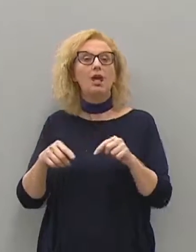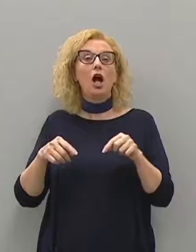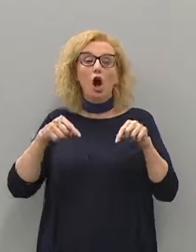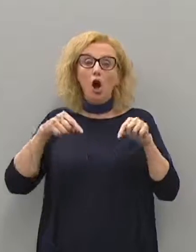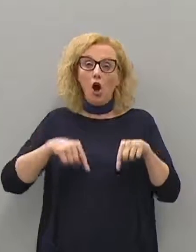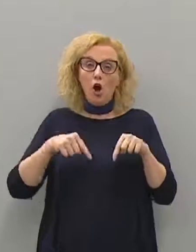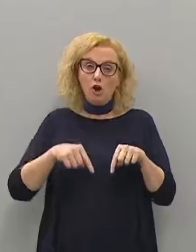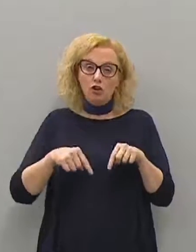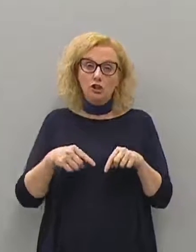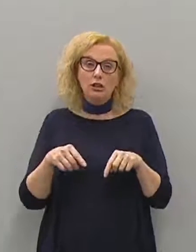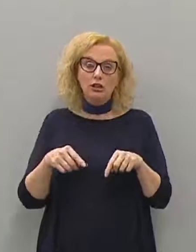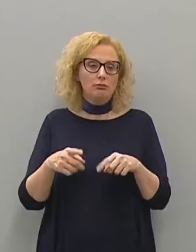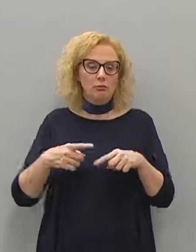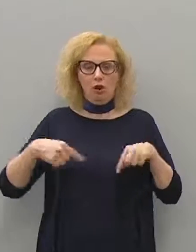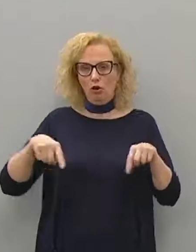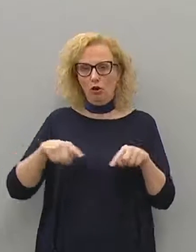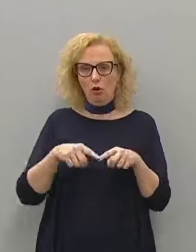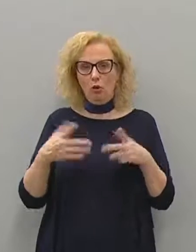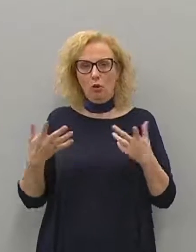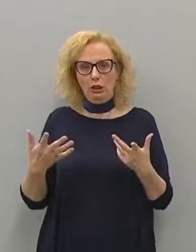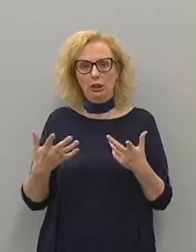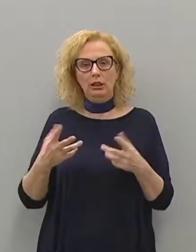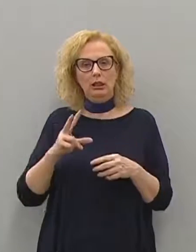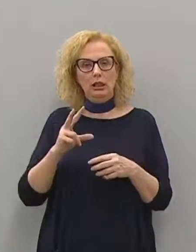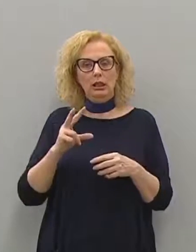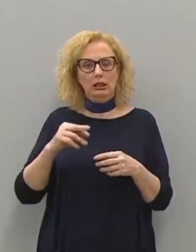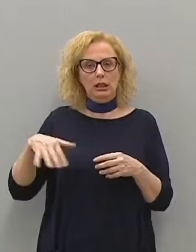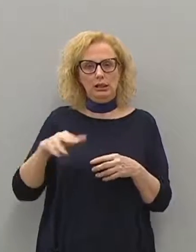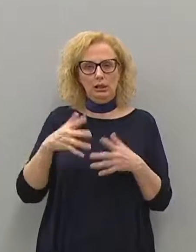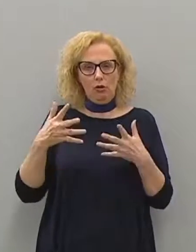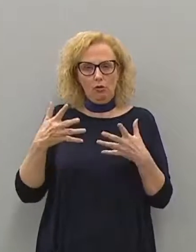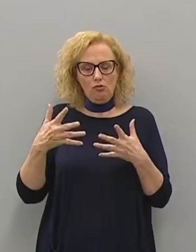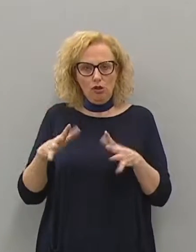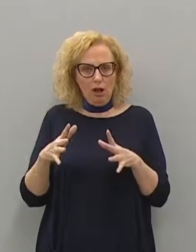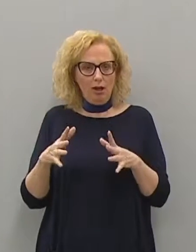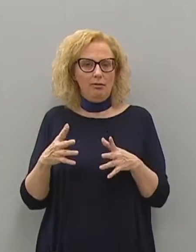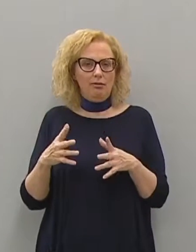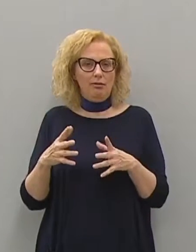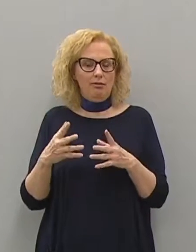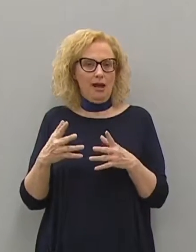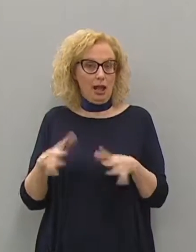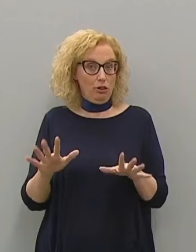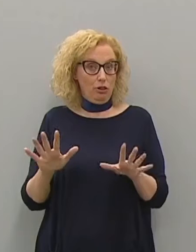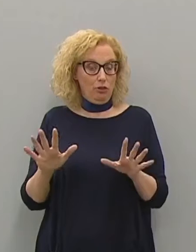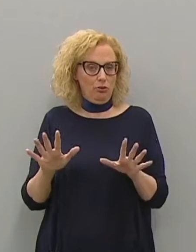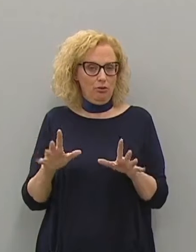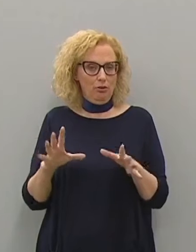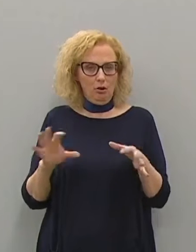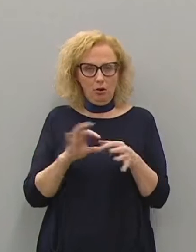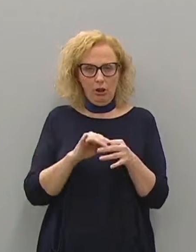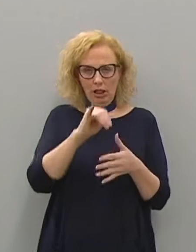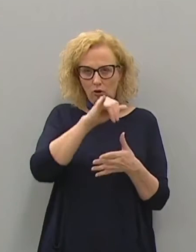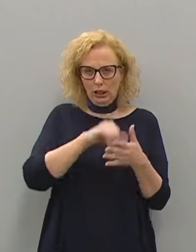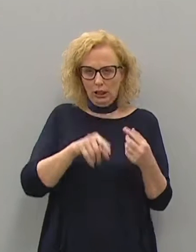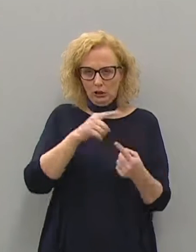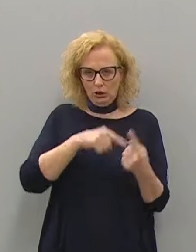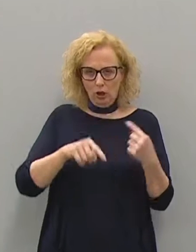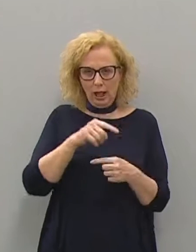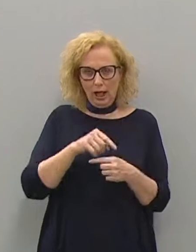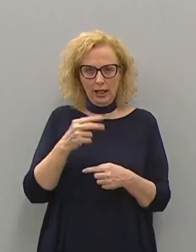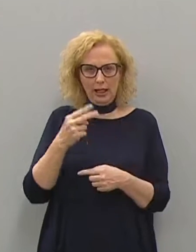importanza come abbiamo fatto noi in trentino interpretando in modo corretto quella circola con la circolare che è qui